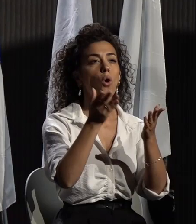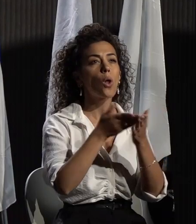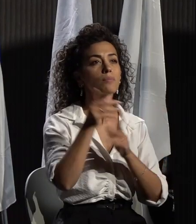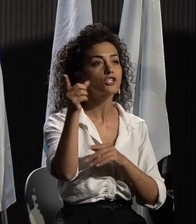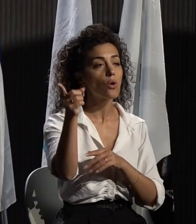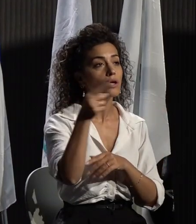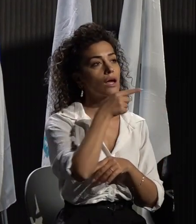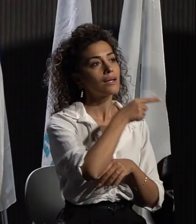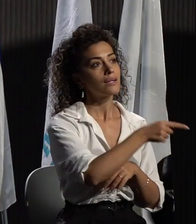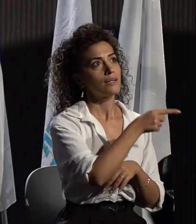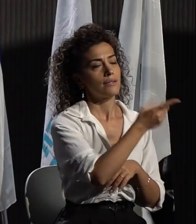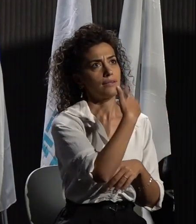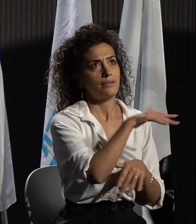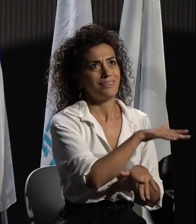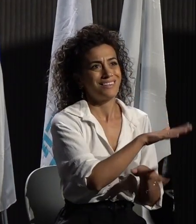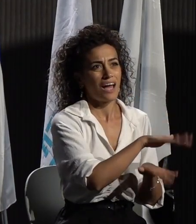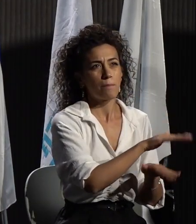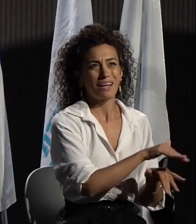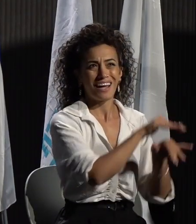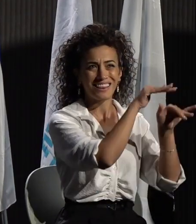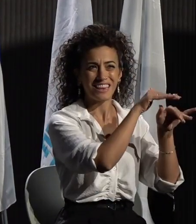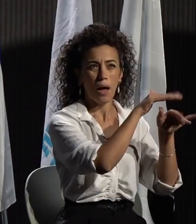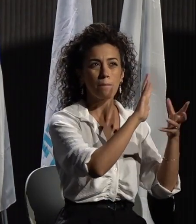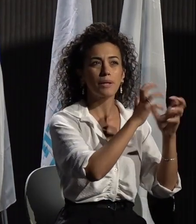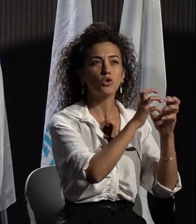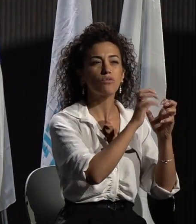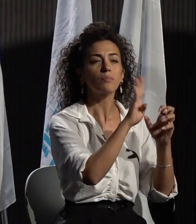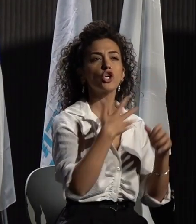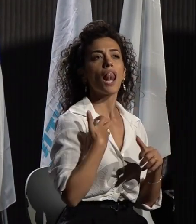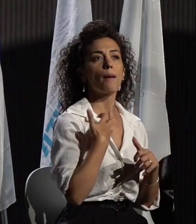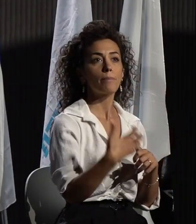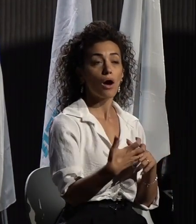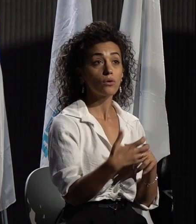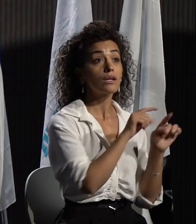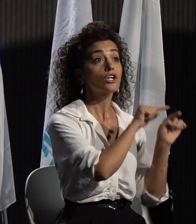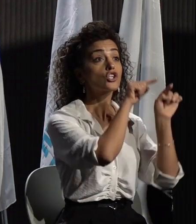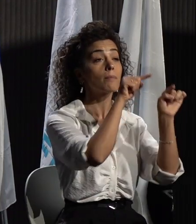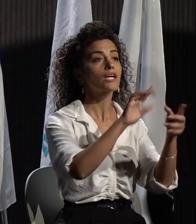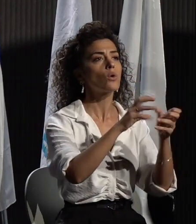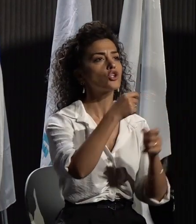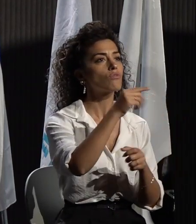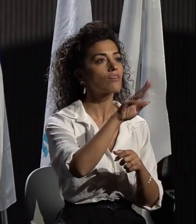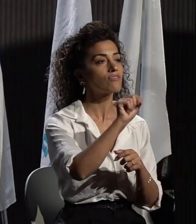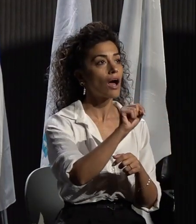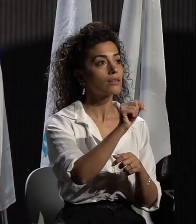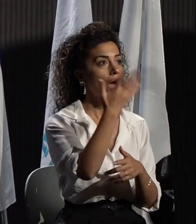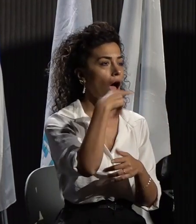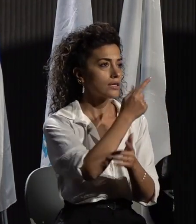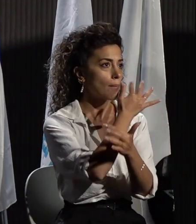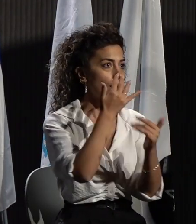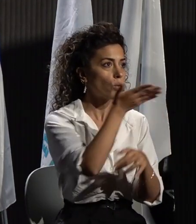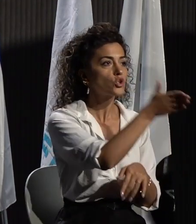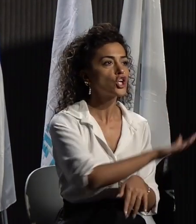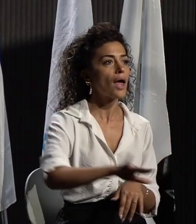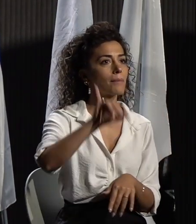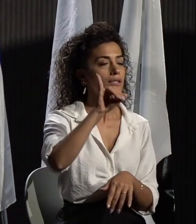במושבות הברון וגדל בפמפס. כשהגיעו להכשרה בגבת, היה ברור לו שכל עמק ישראל